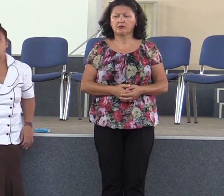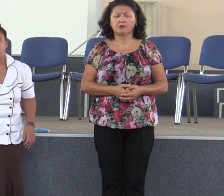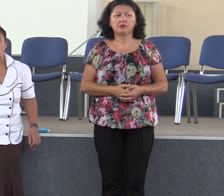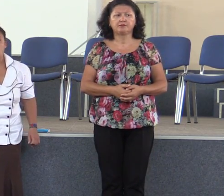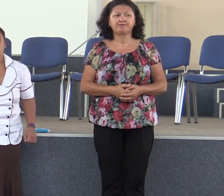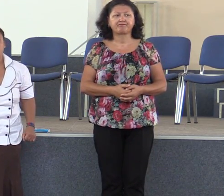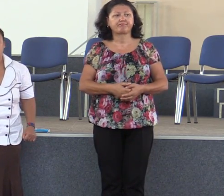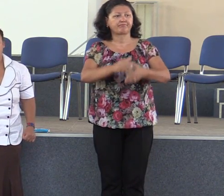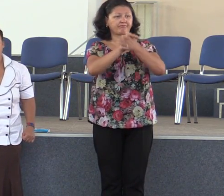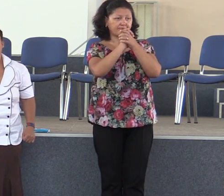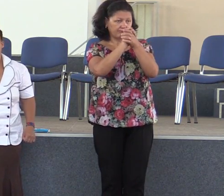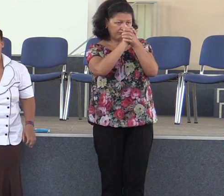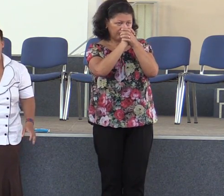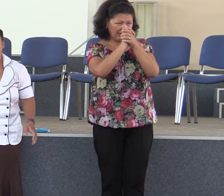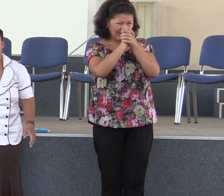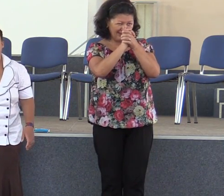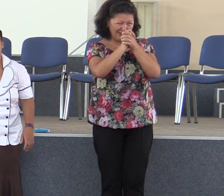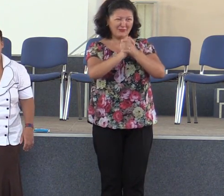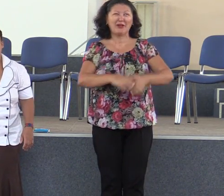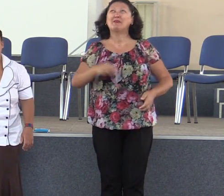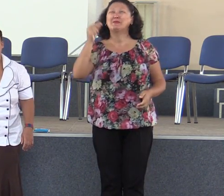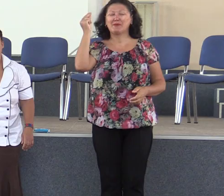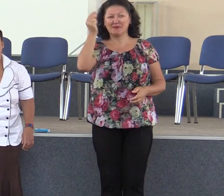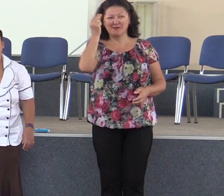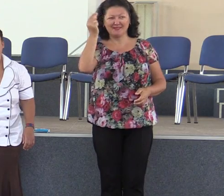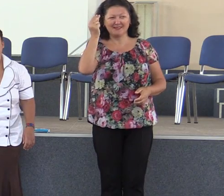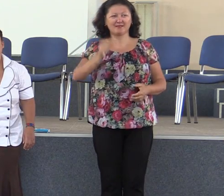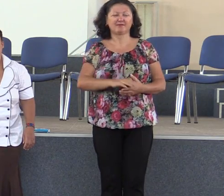Îl lăudau pe Dumnezeu.